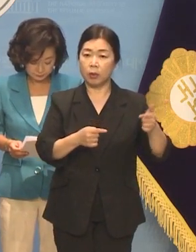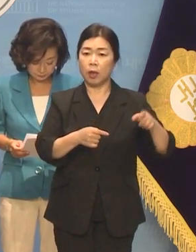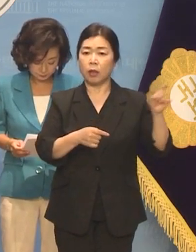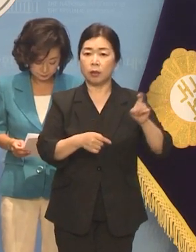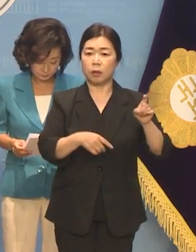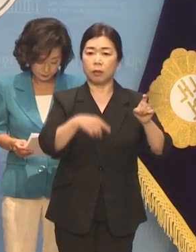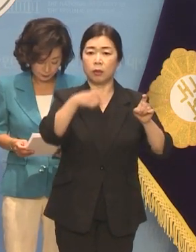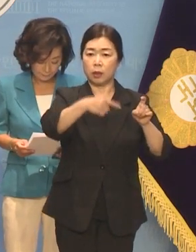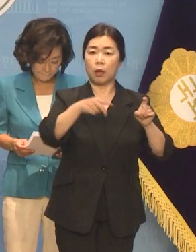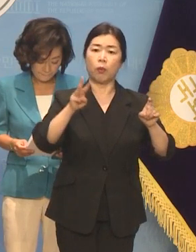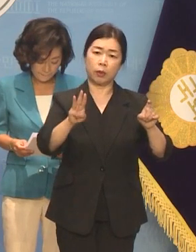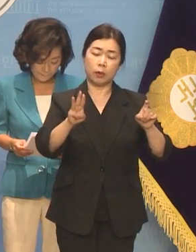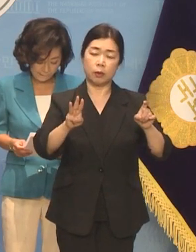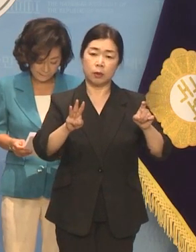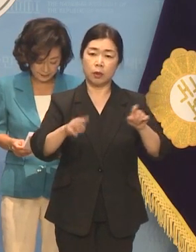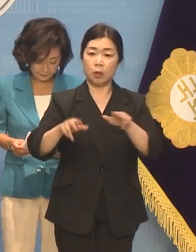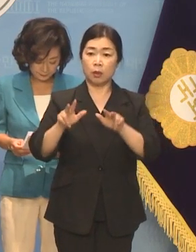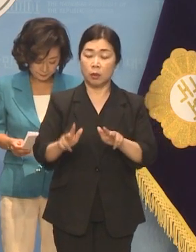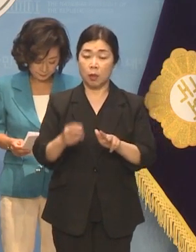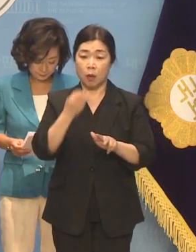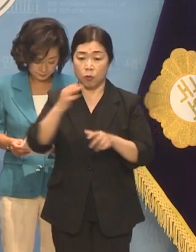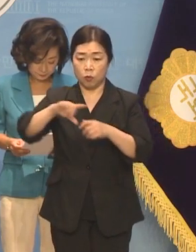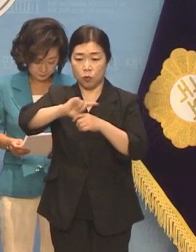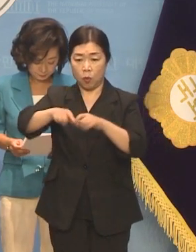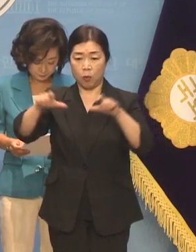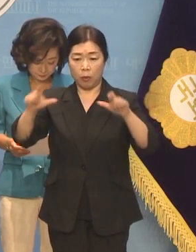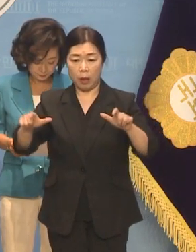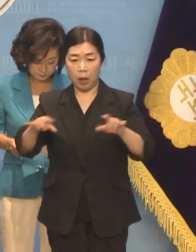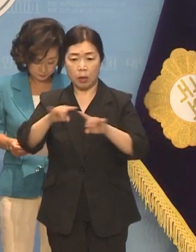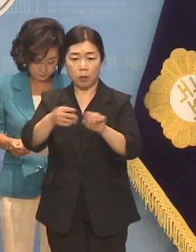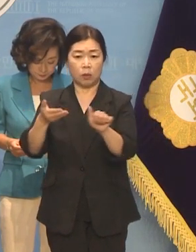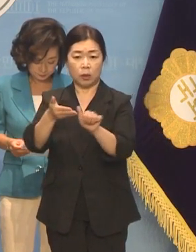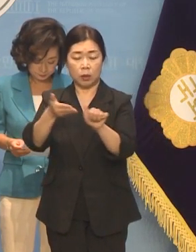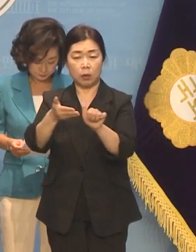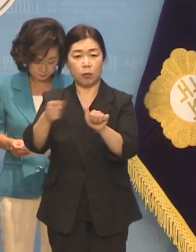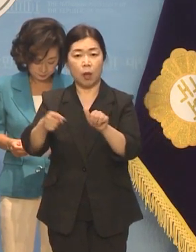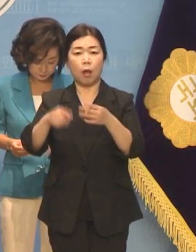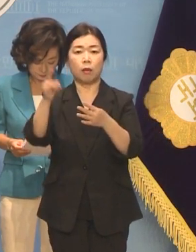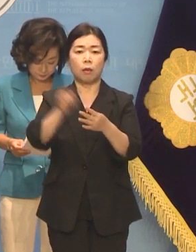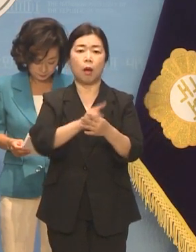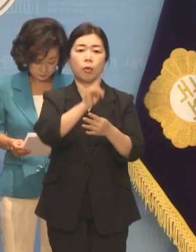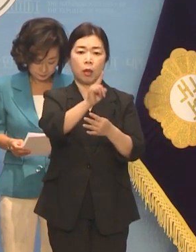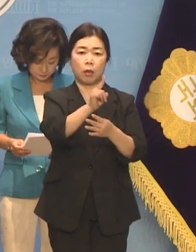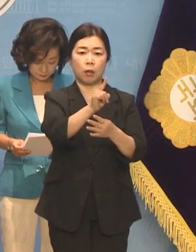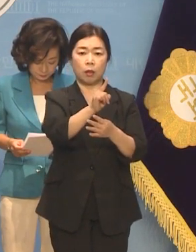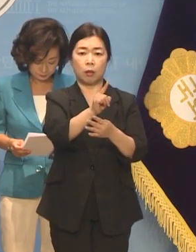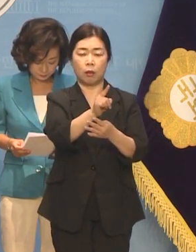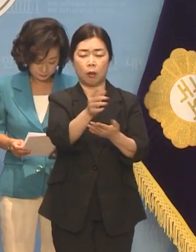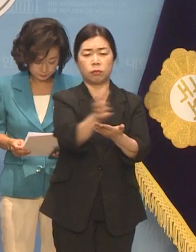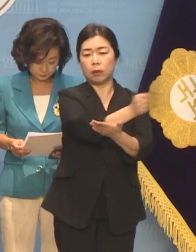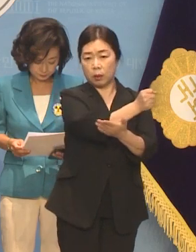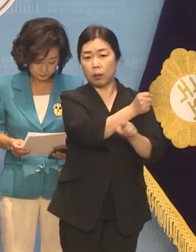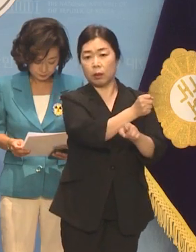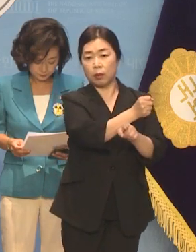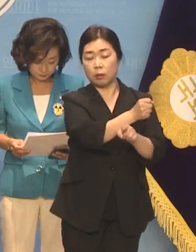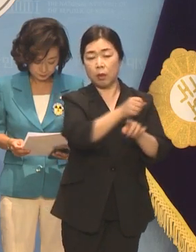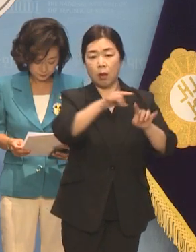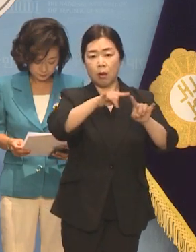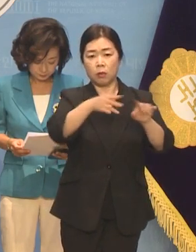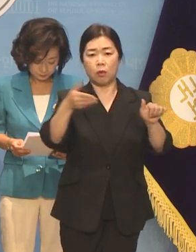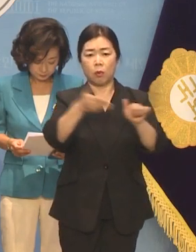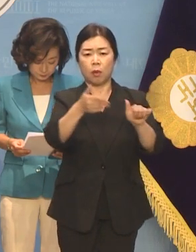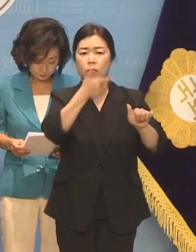10기가와트였다. 현재 수도권에 공급되고 있는 전력량의 4분의 1이나 된다. 이미 전력 공급이